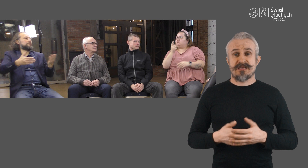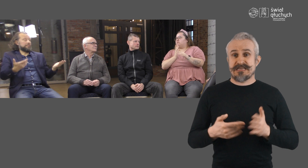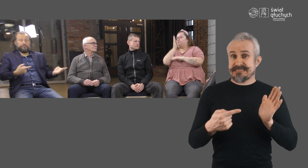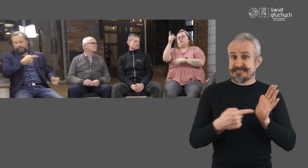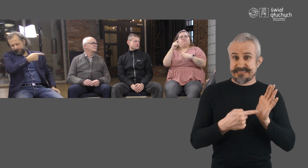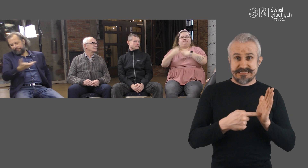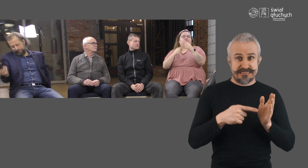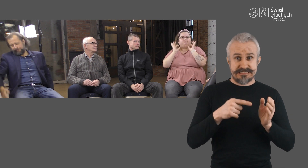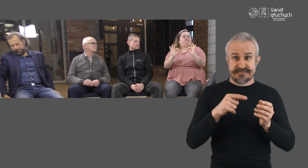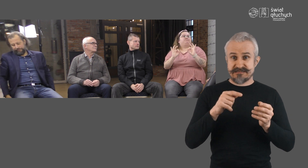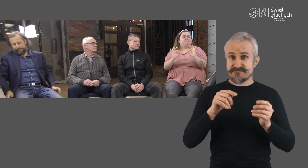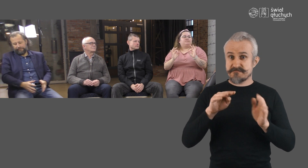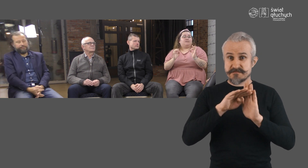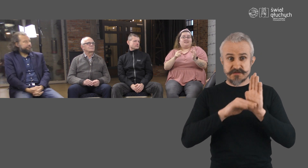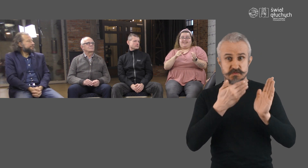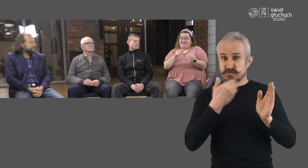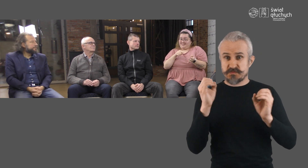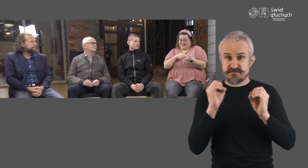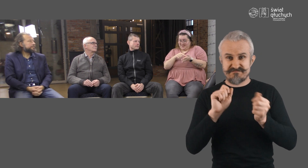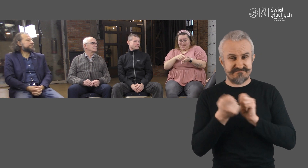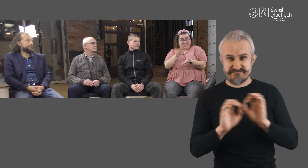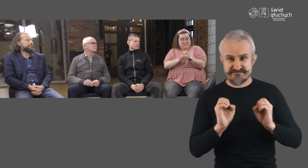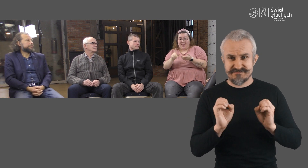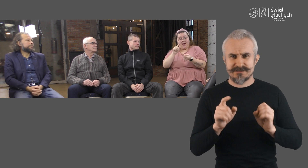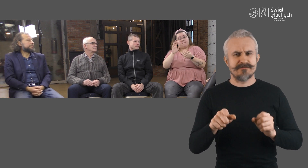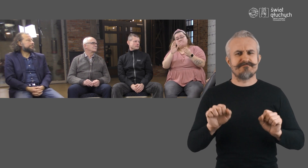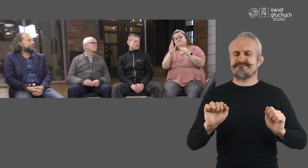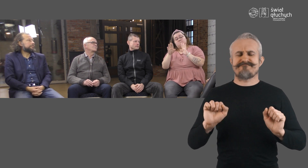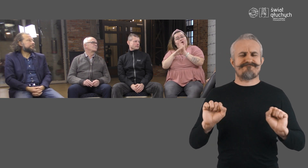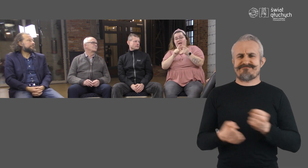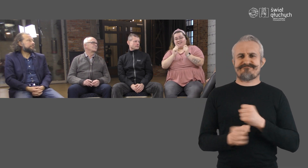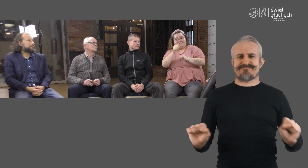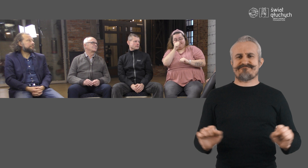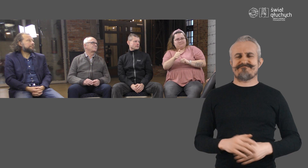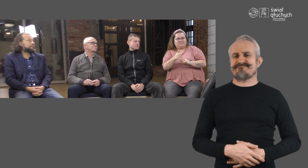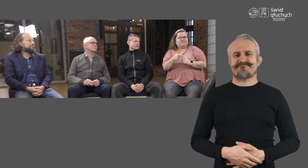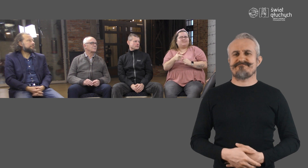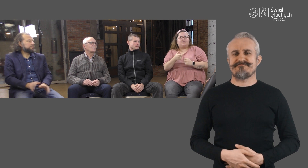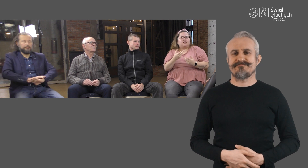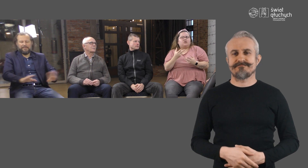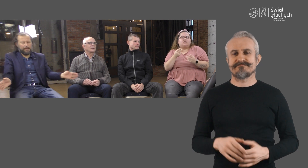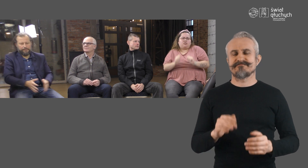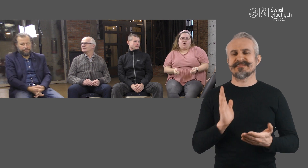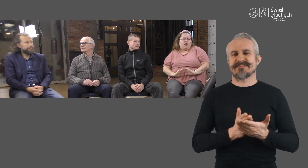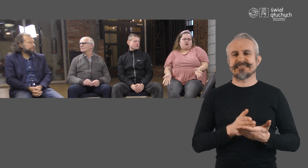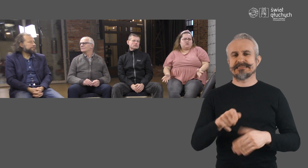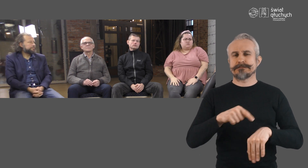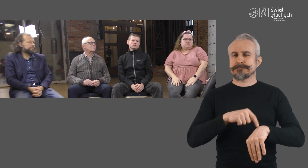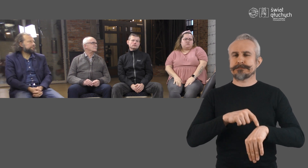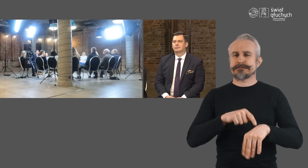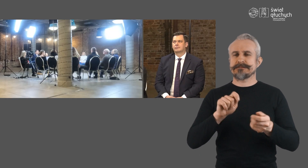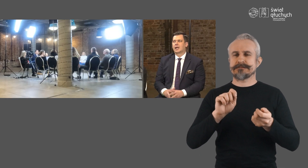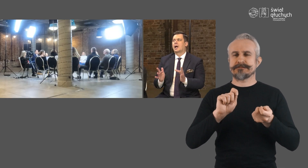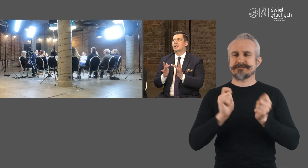To jest możliwe do zrobienia wtedy. Bez programu edukacji